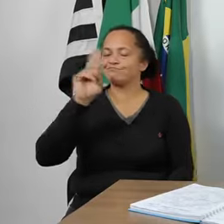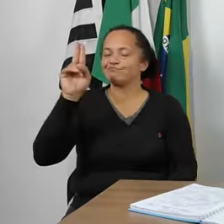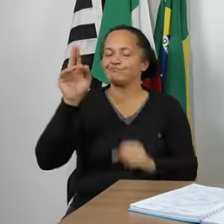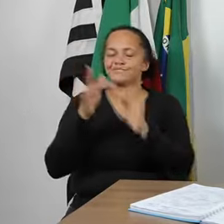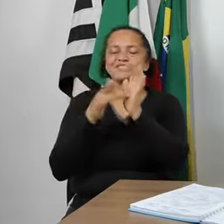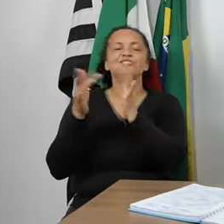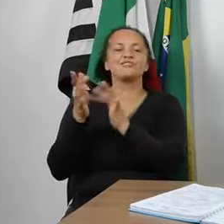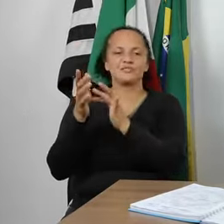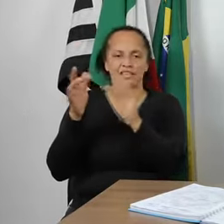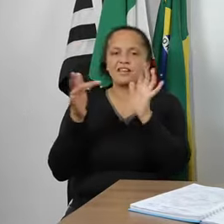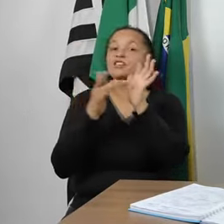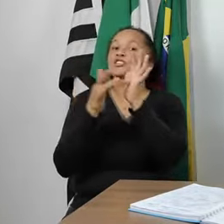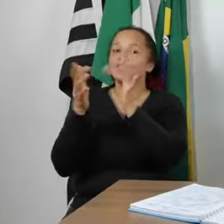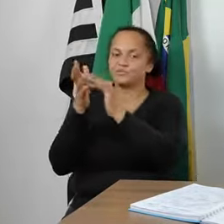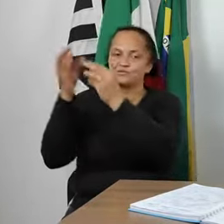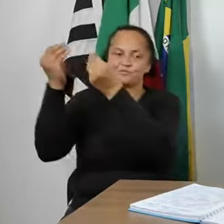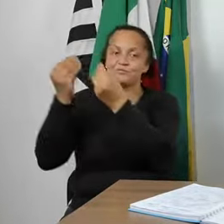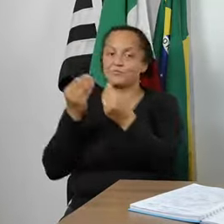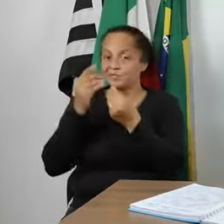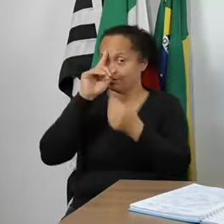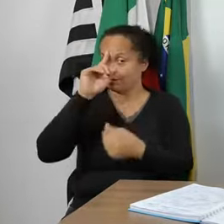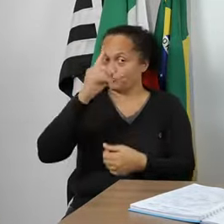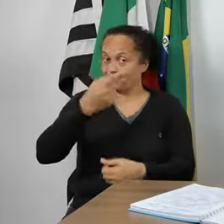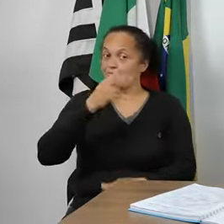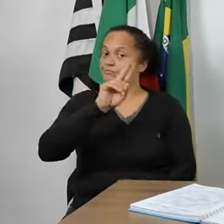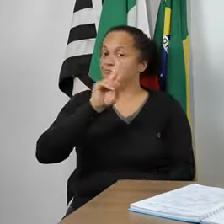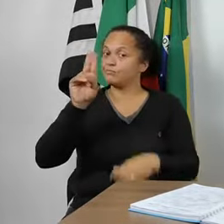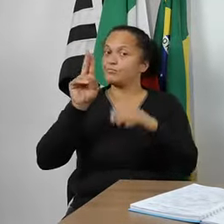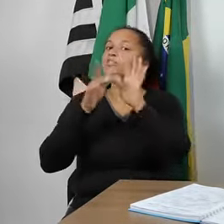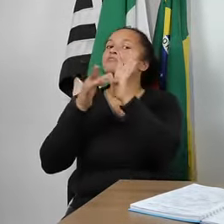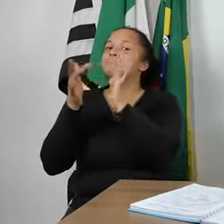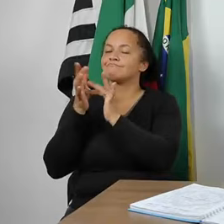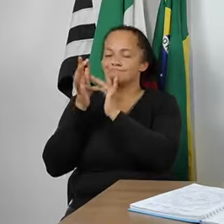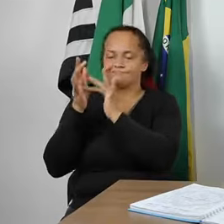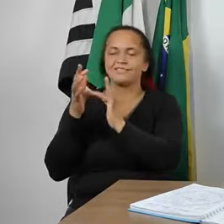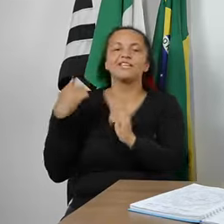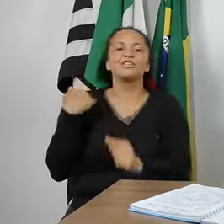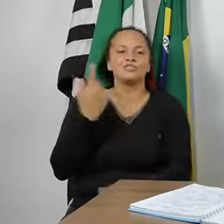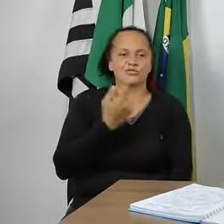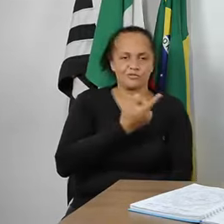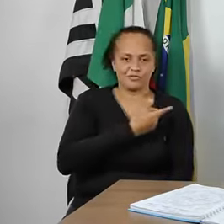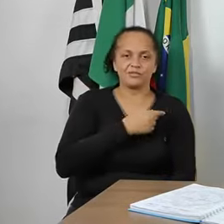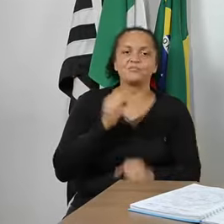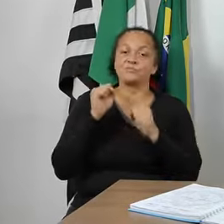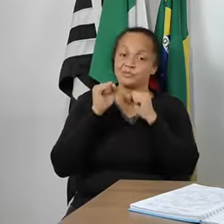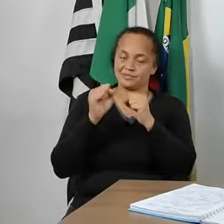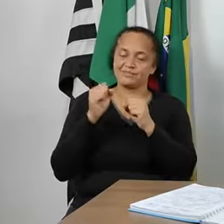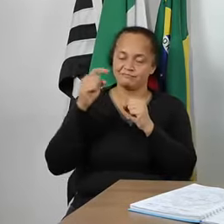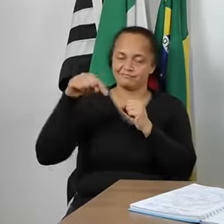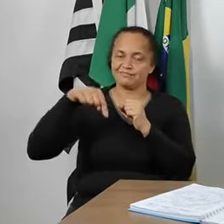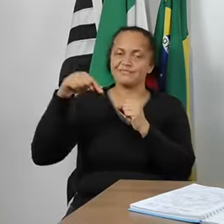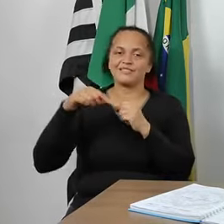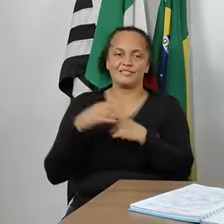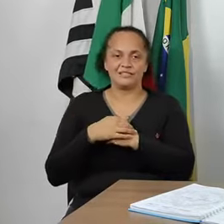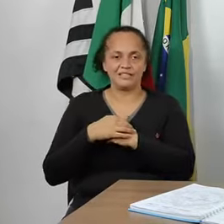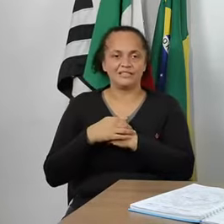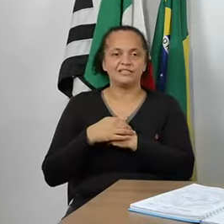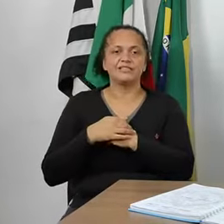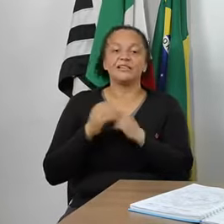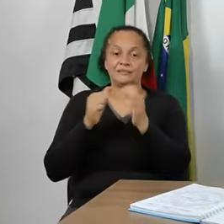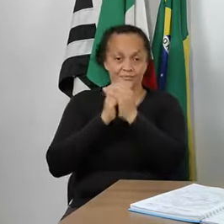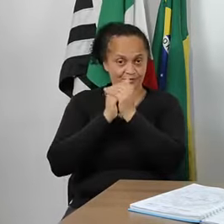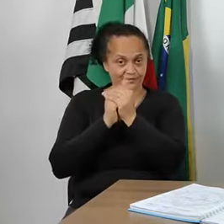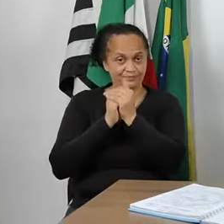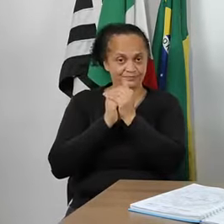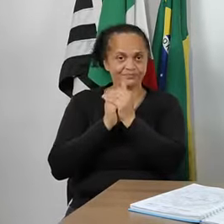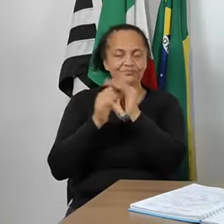deu autoridade no nome dele, nos delegou o nome dele. Nós somos autoridades espirituais aqui na terra. Amém?